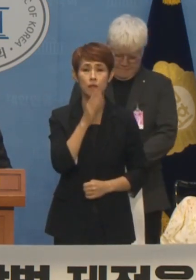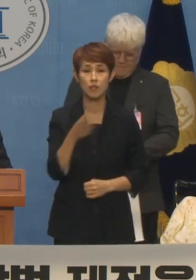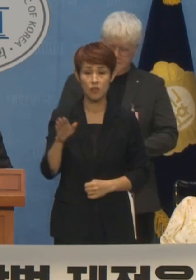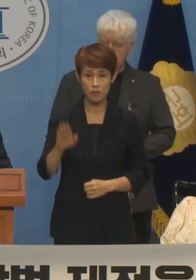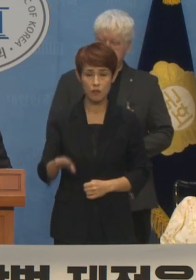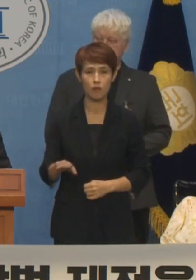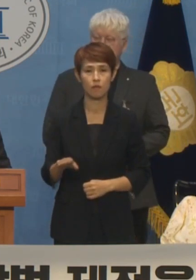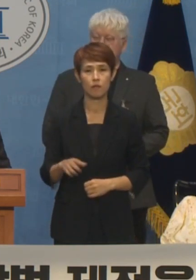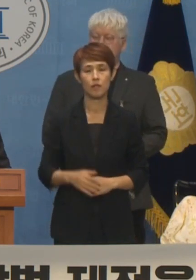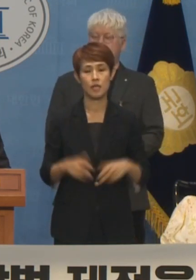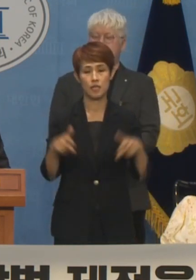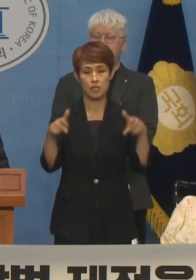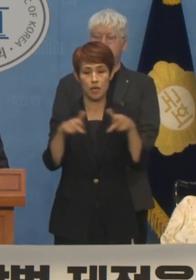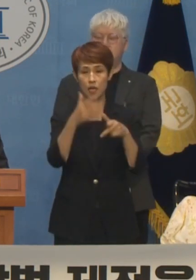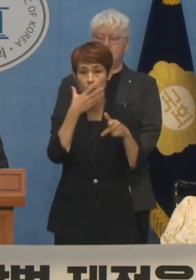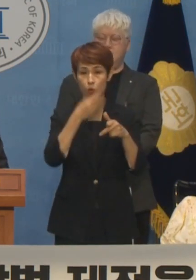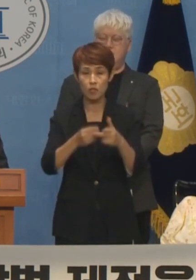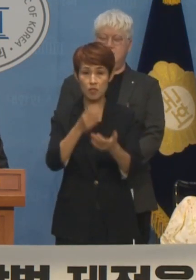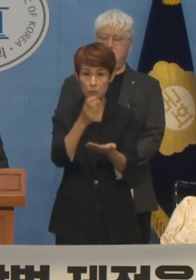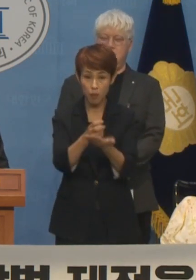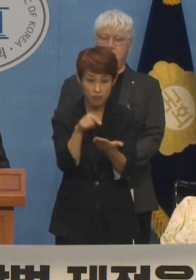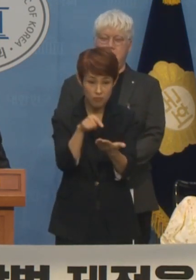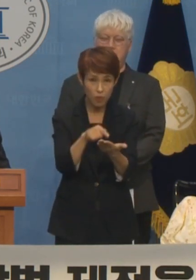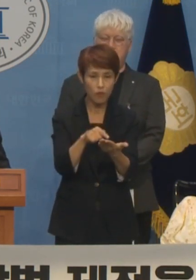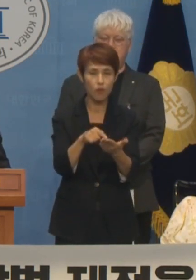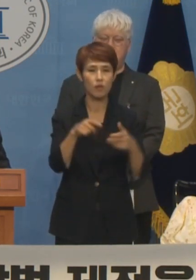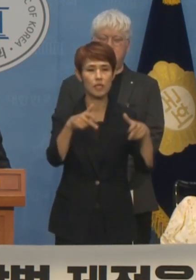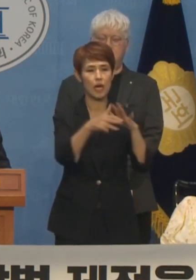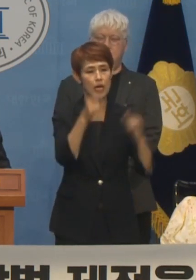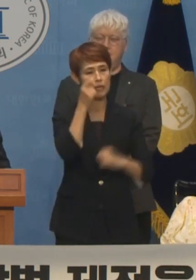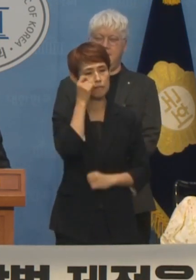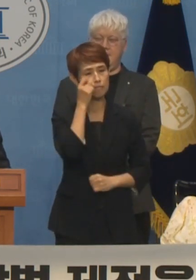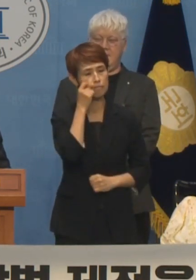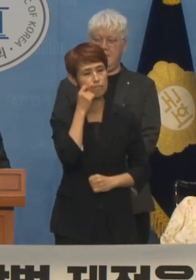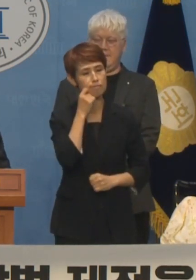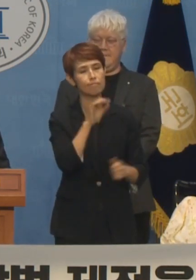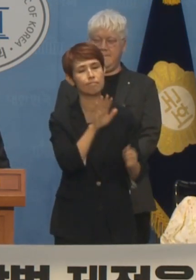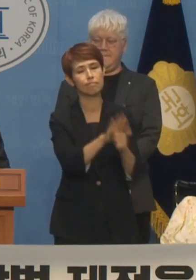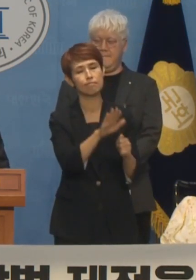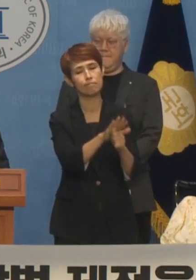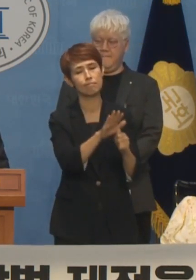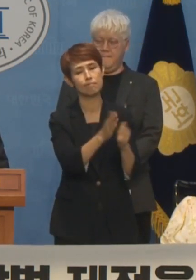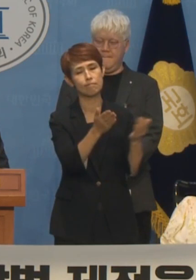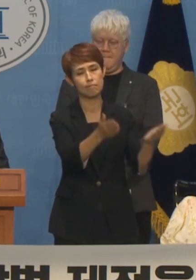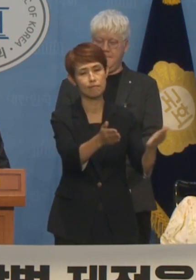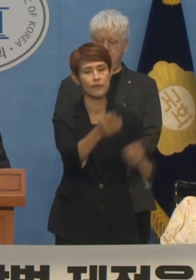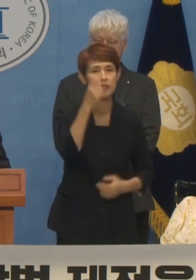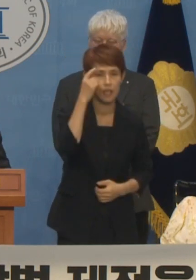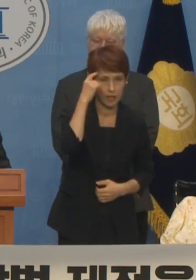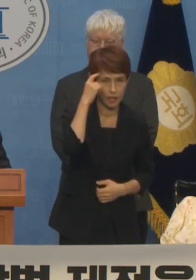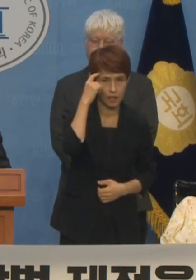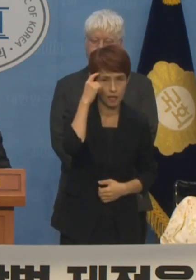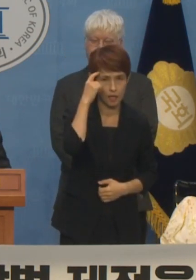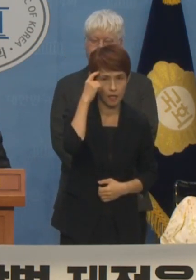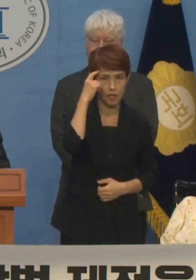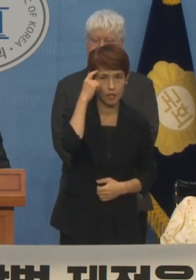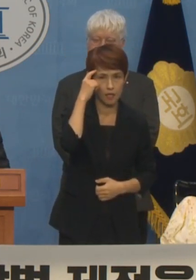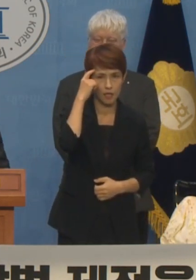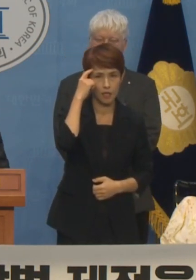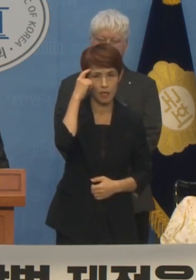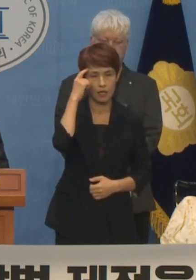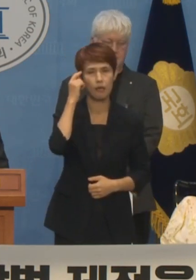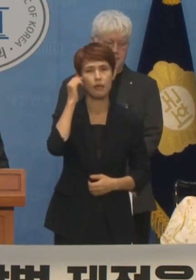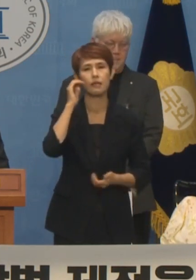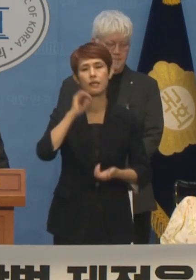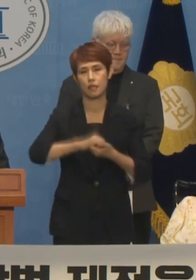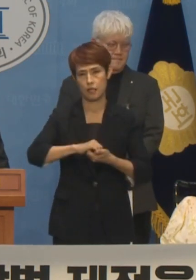장애인복지법은 장애인을 동정과 시혜의 대상으로 보는 시각, 의료적 관점에서 벗어나지 못하고